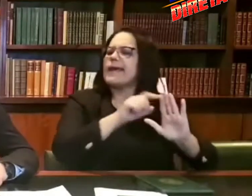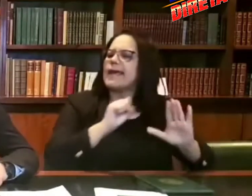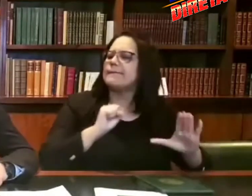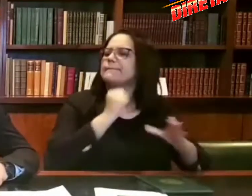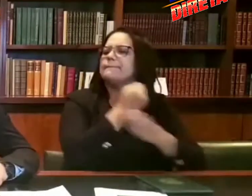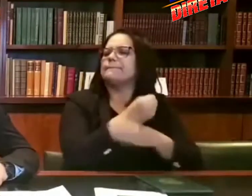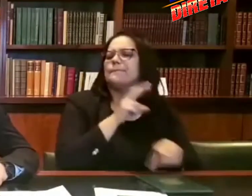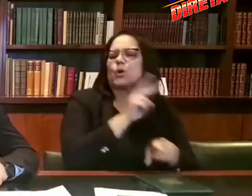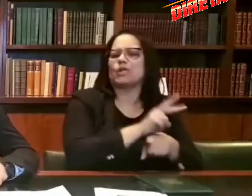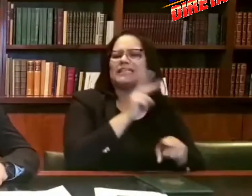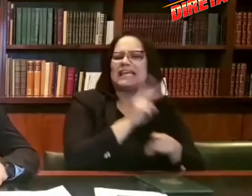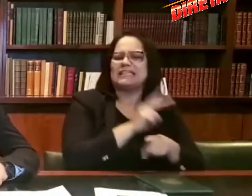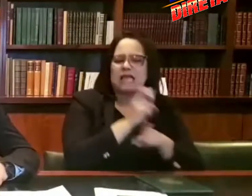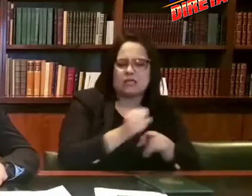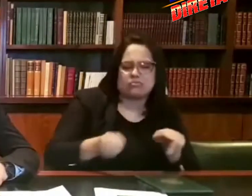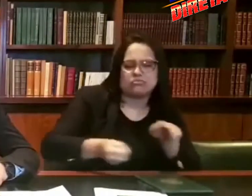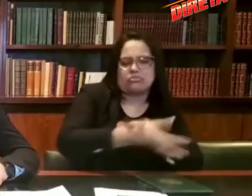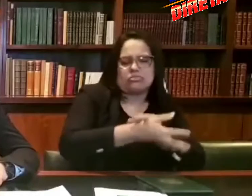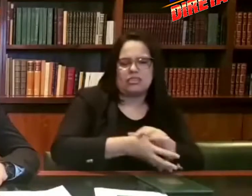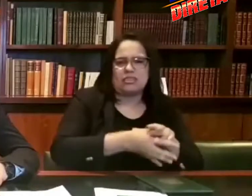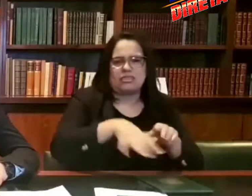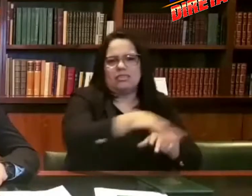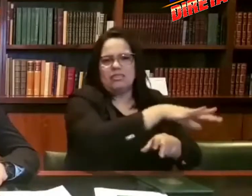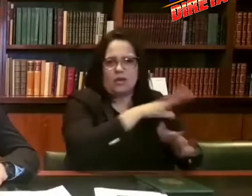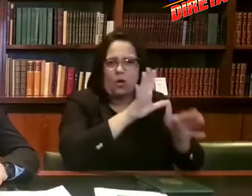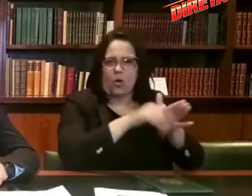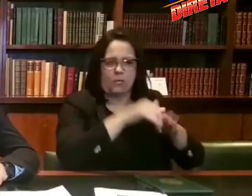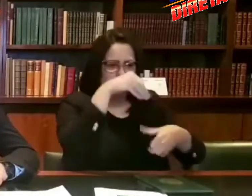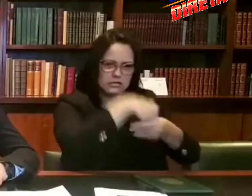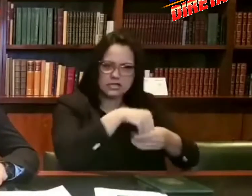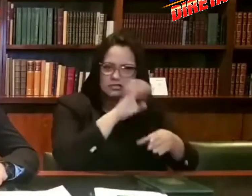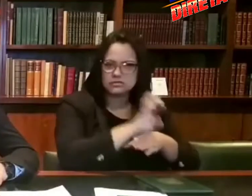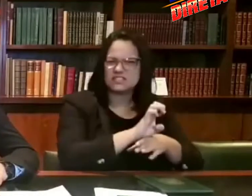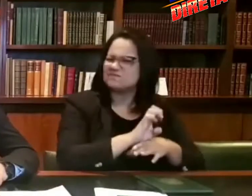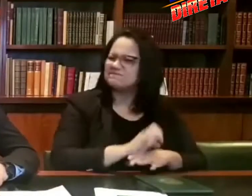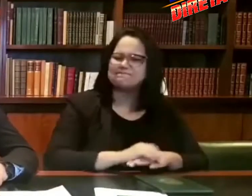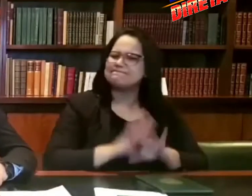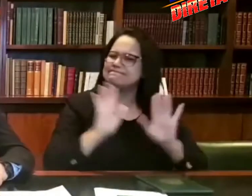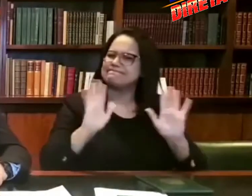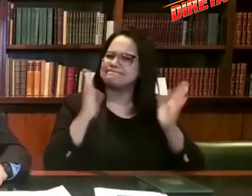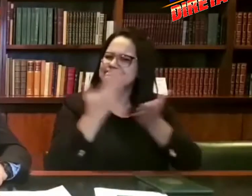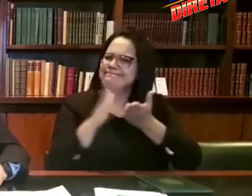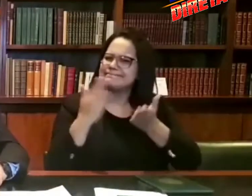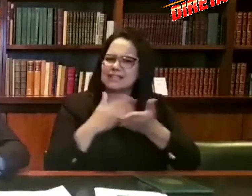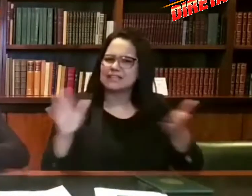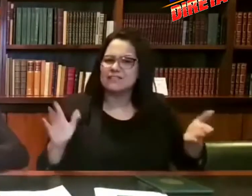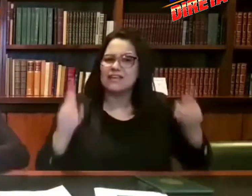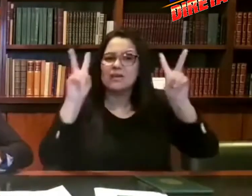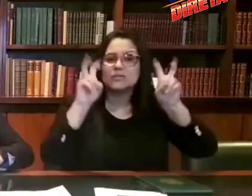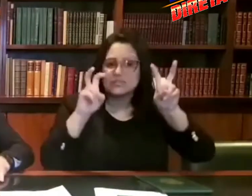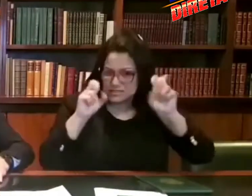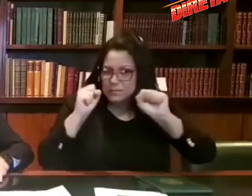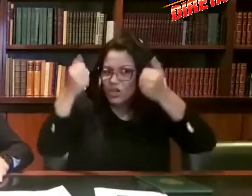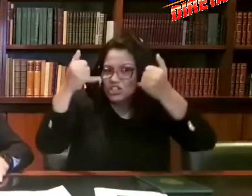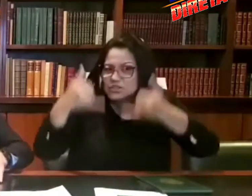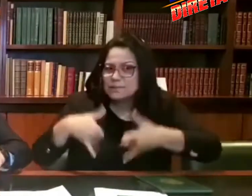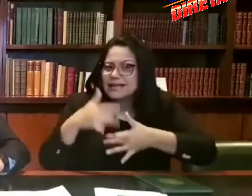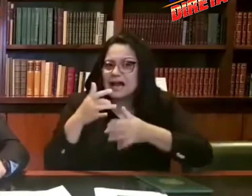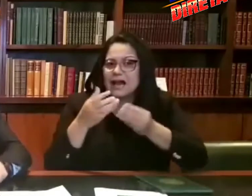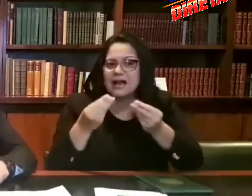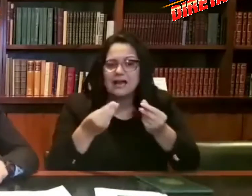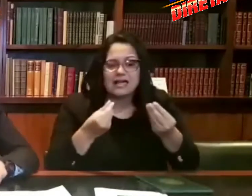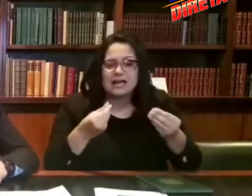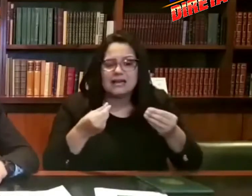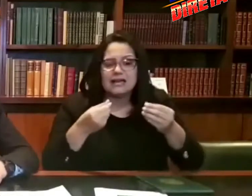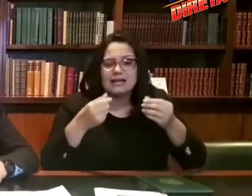nos estados. Não tem nada a ver isso aí, nada a ver. É o MP que trata da compra de crédito. Podia explicar para a gente com palavras bastante simples, né, Pedro?